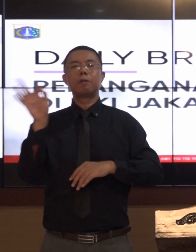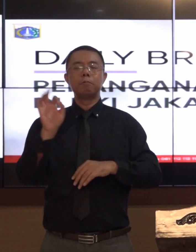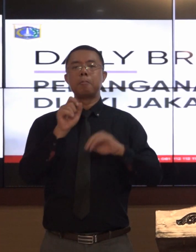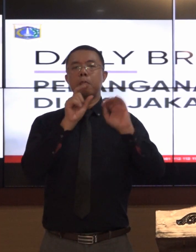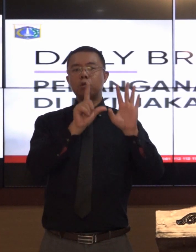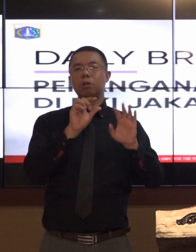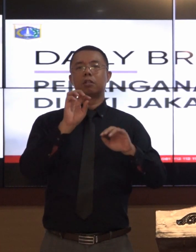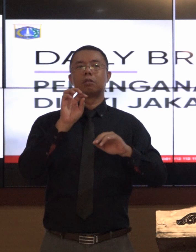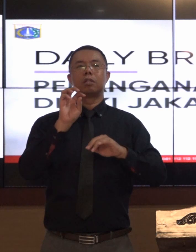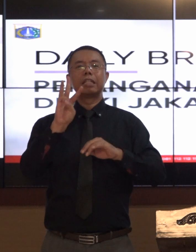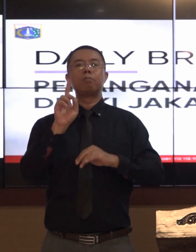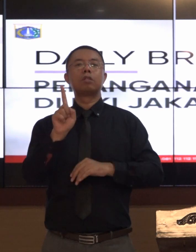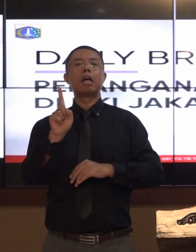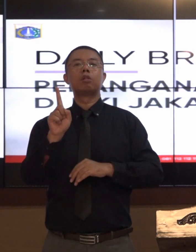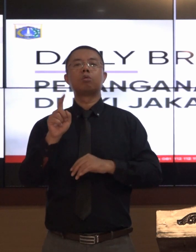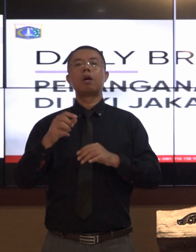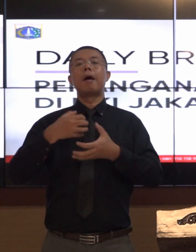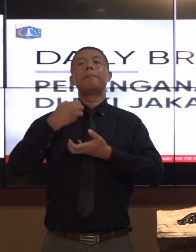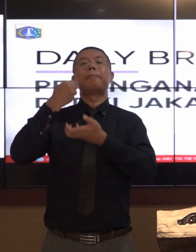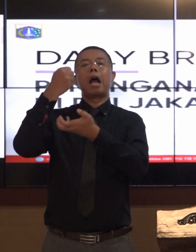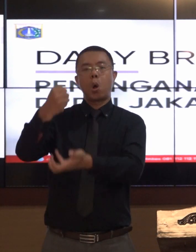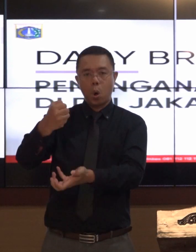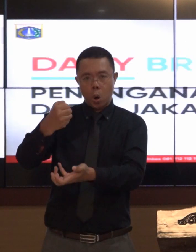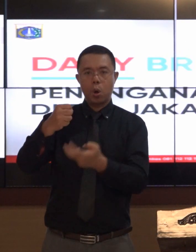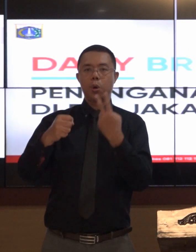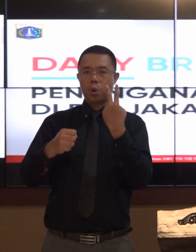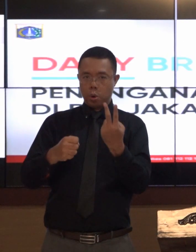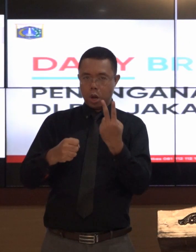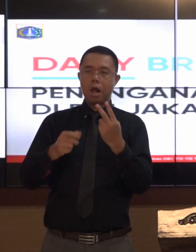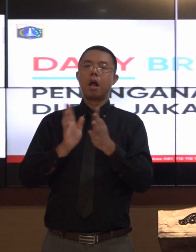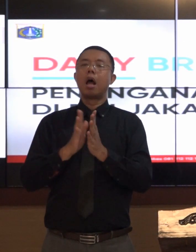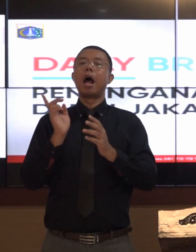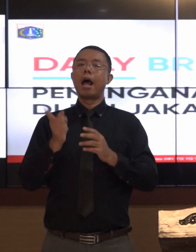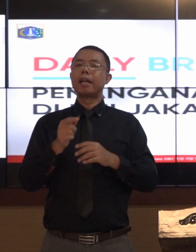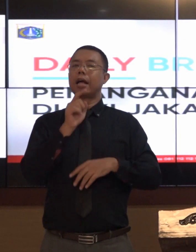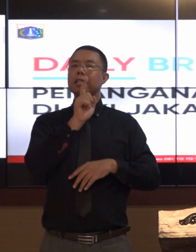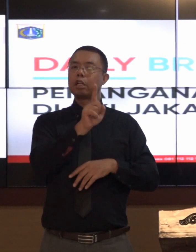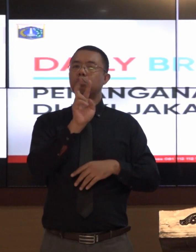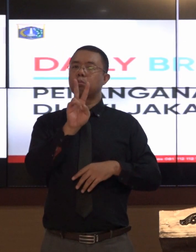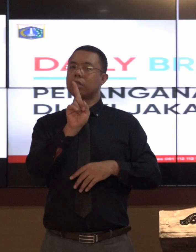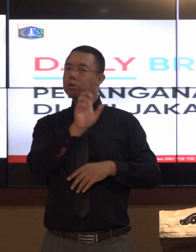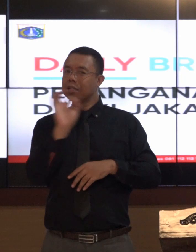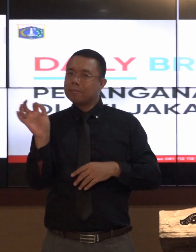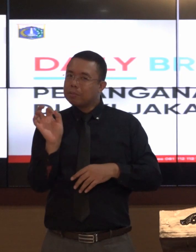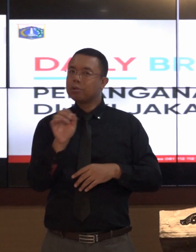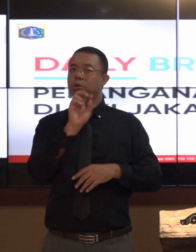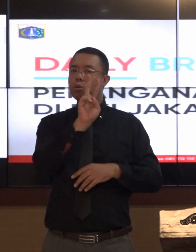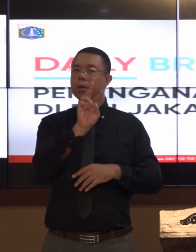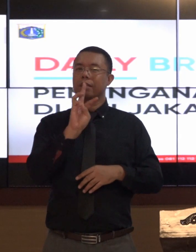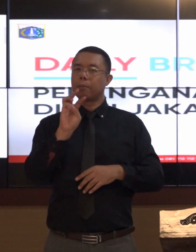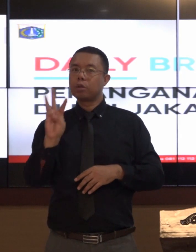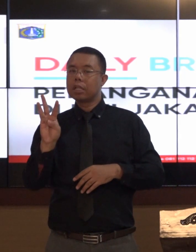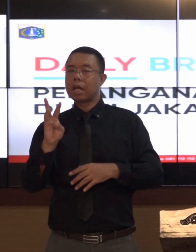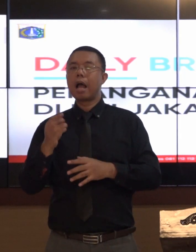4731 paket sembako kemudian ada juga Pak komitmen untuk 120 1233